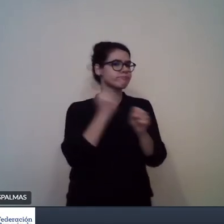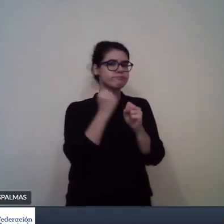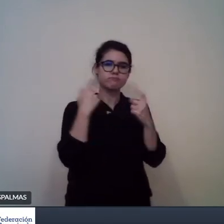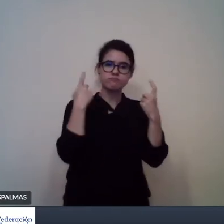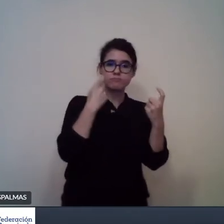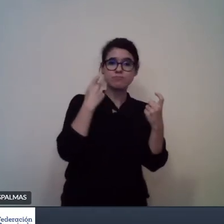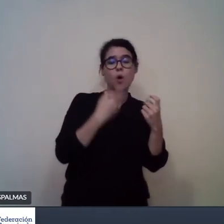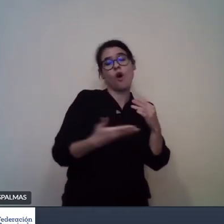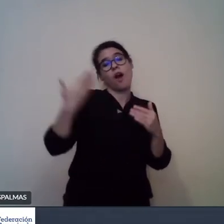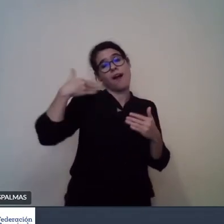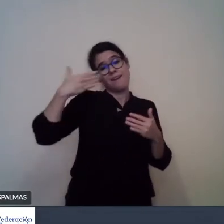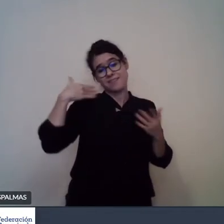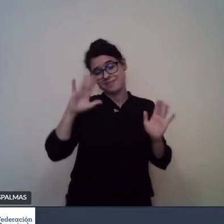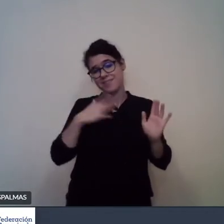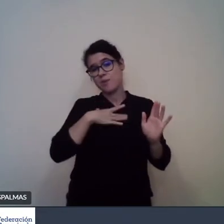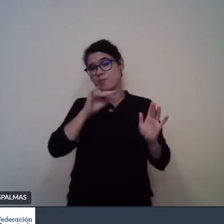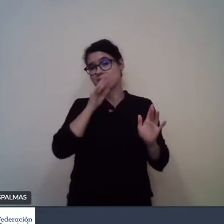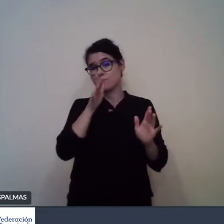podíamos.